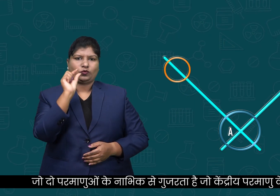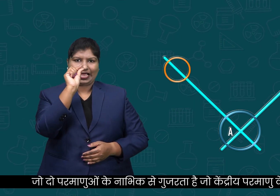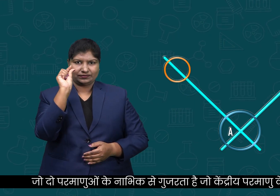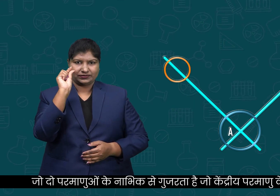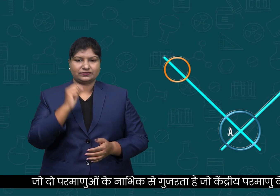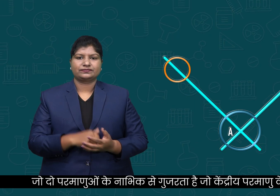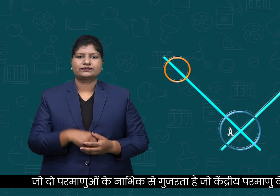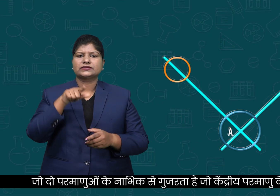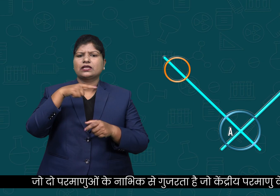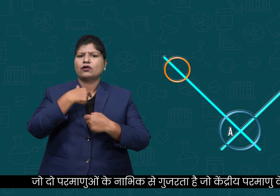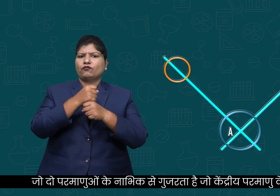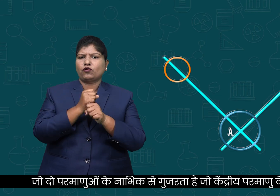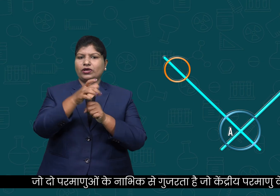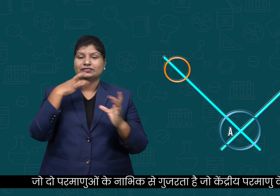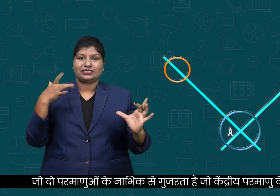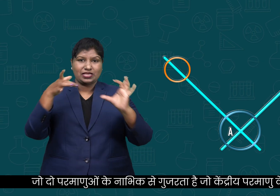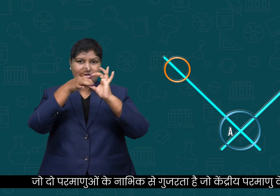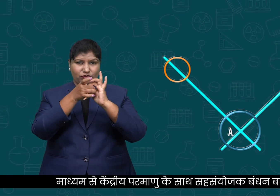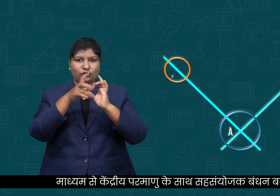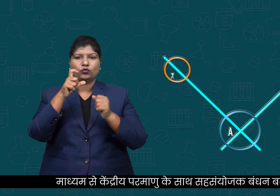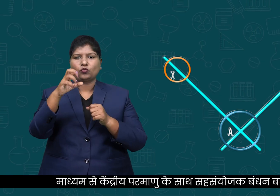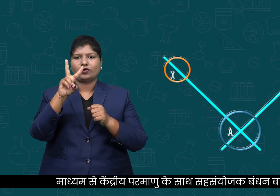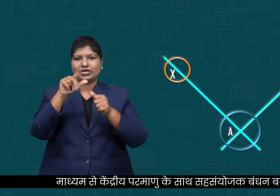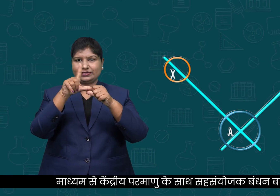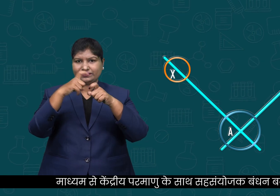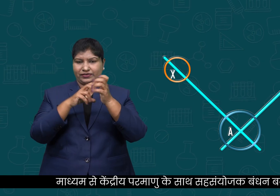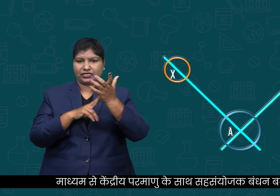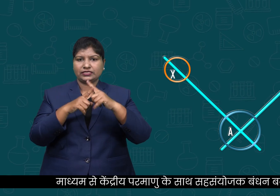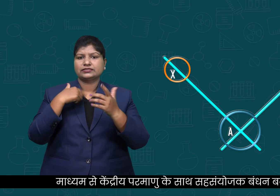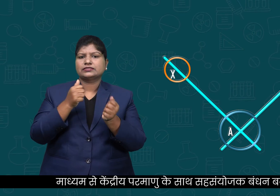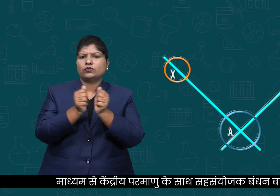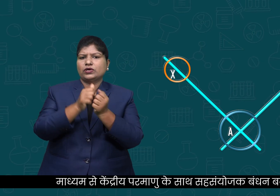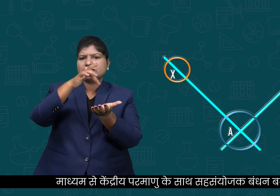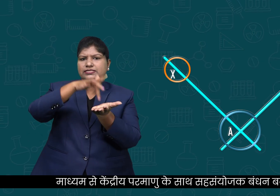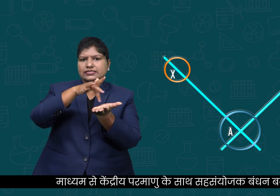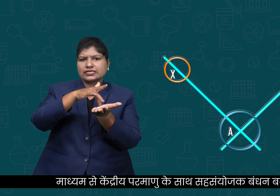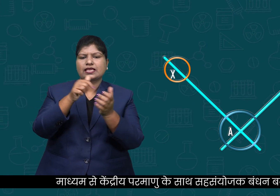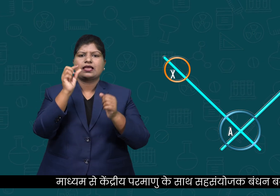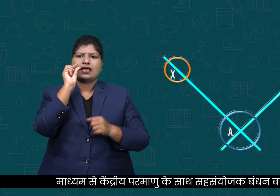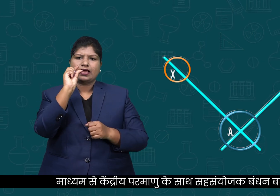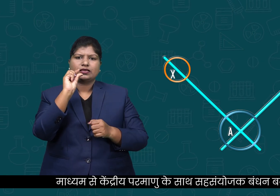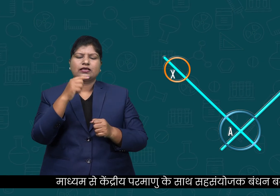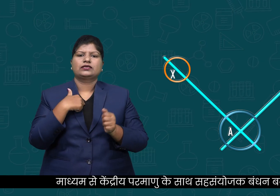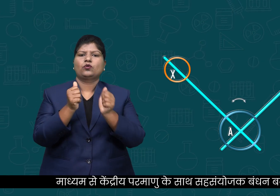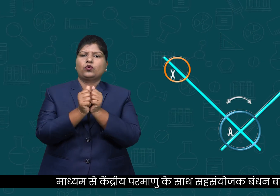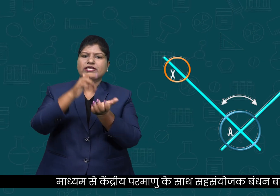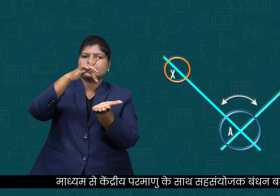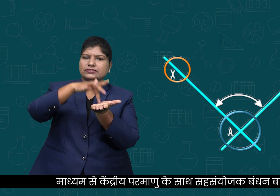जो केंद्रीय परमाणु के नाभिक के माध्यम से केंद्रीय परमाणु के साथ सहसंयोजक बंधन बनाते